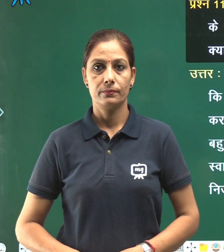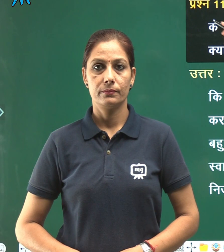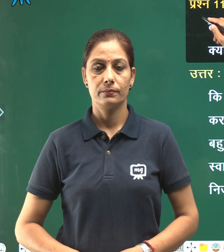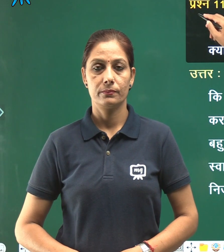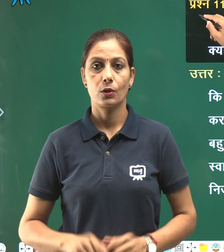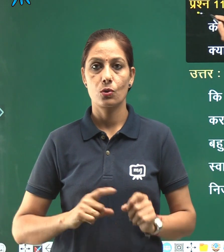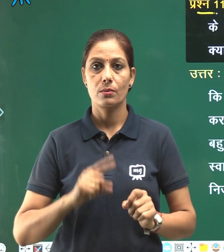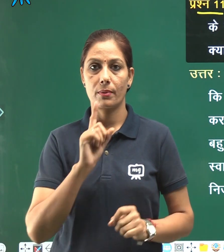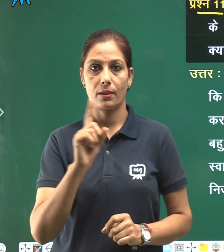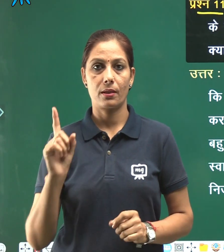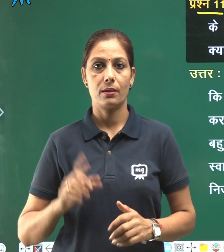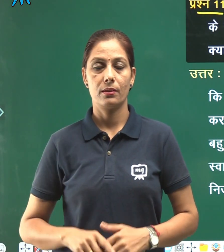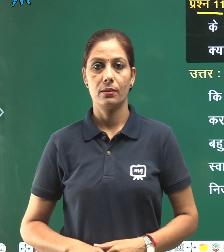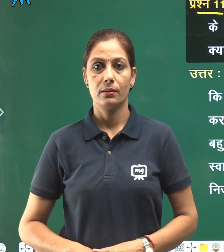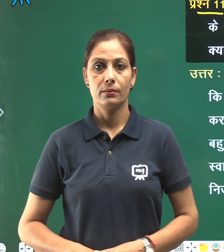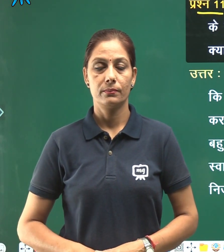प्रश्न 11,